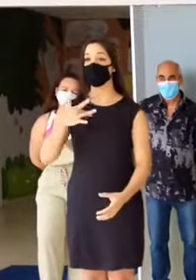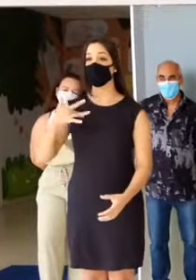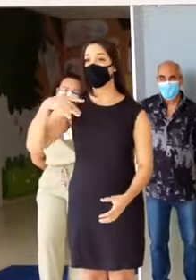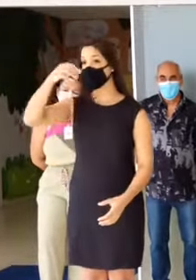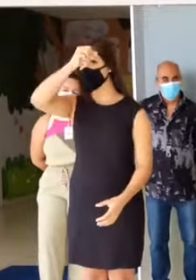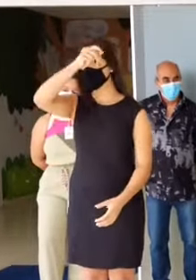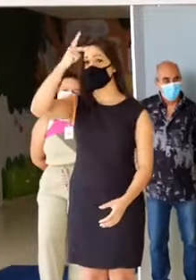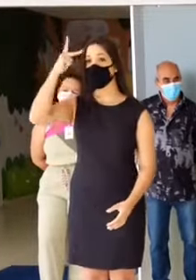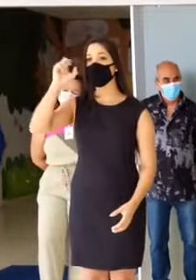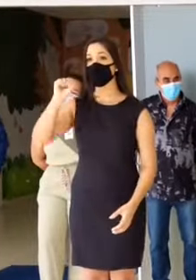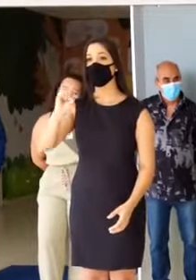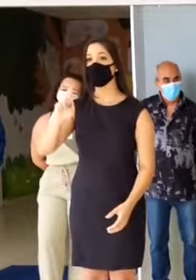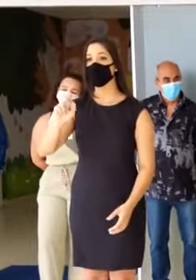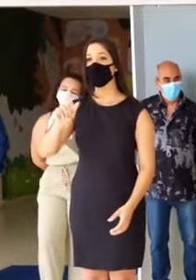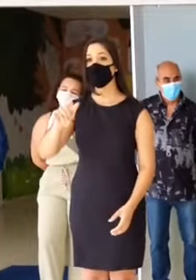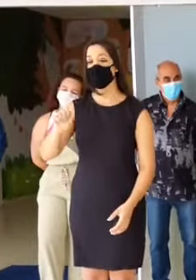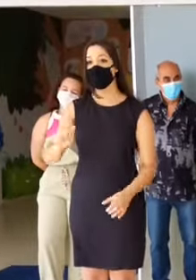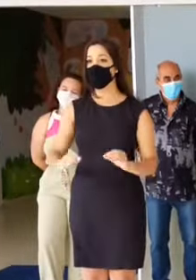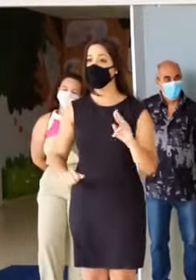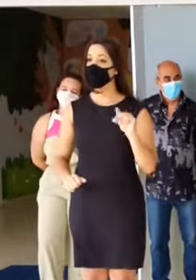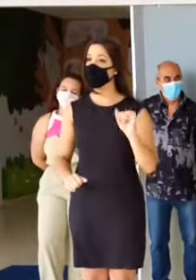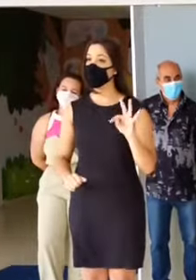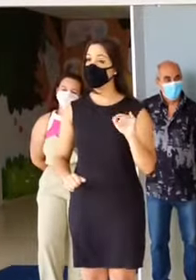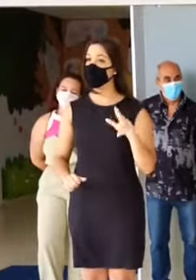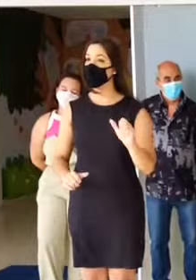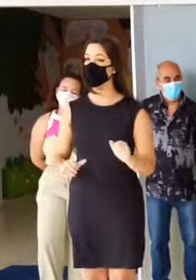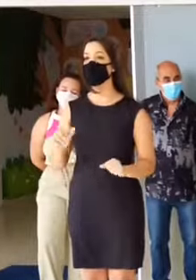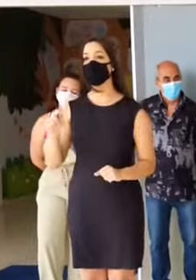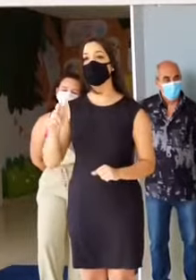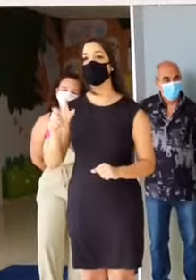doutora Soraya Calice, Cristina Angélica e Karina Kelly.